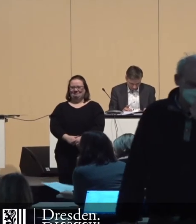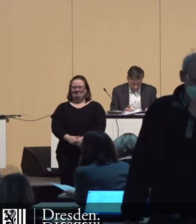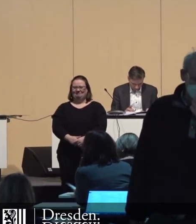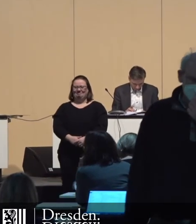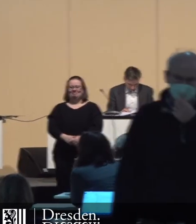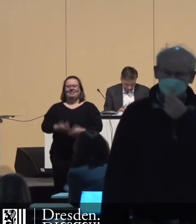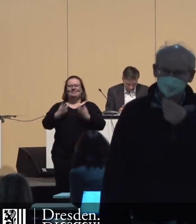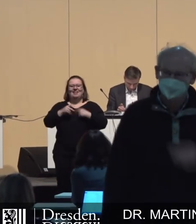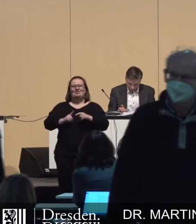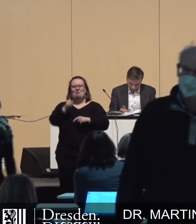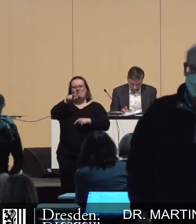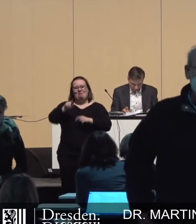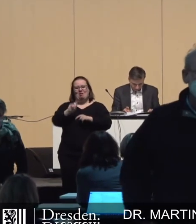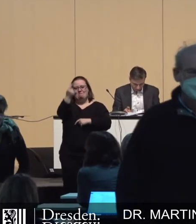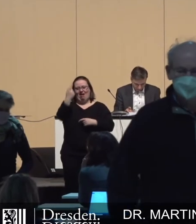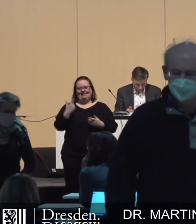Sehr geehrter Herr Oberbürgermeister,